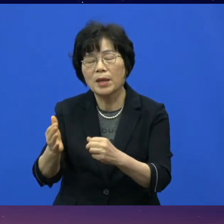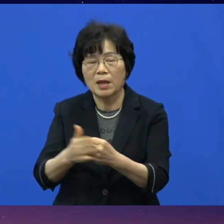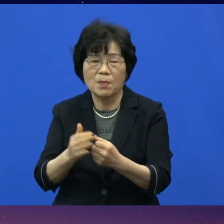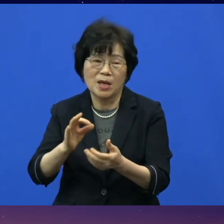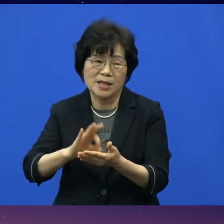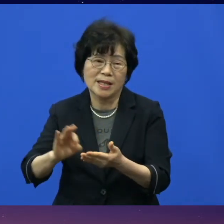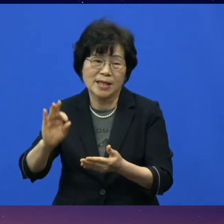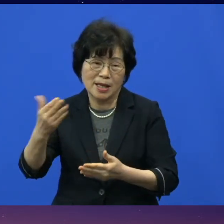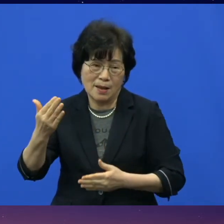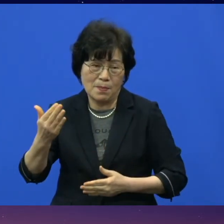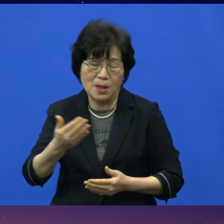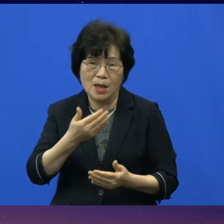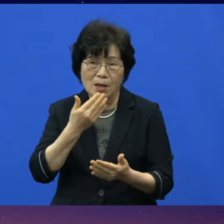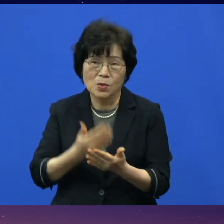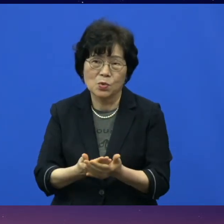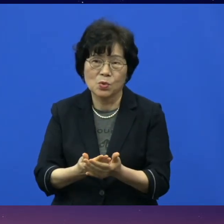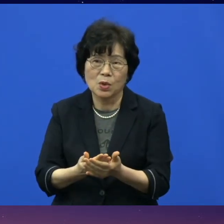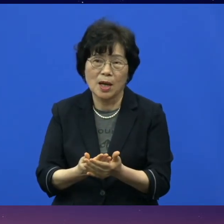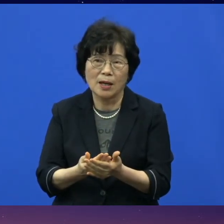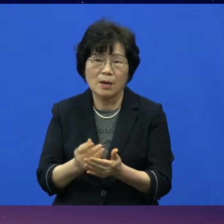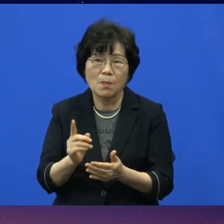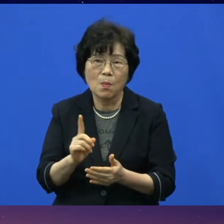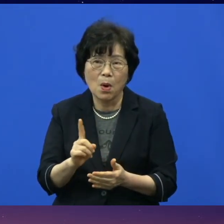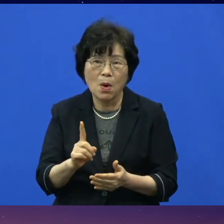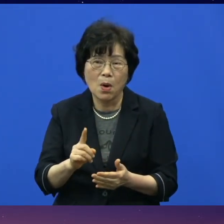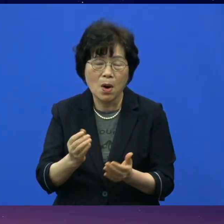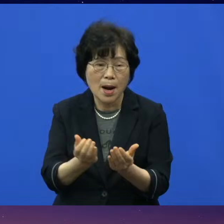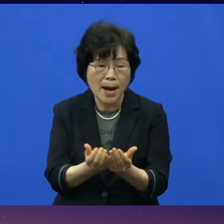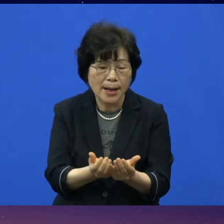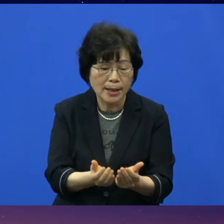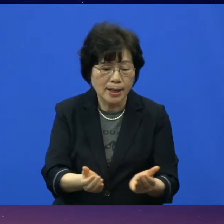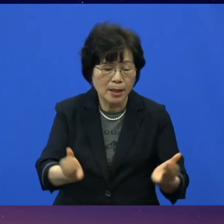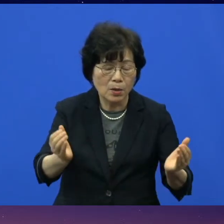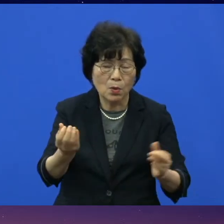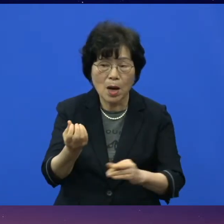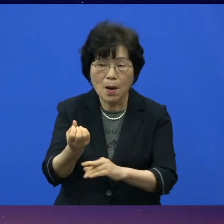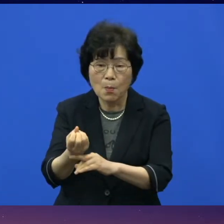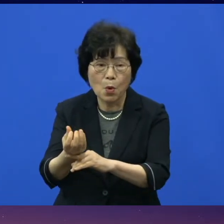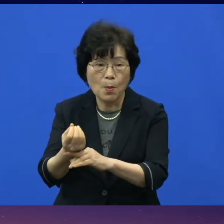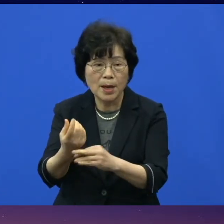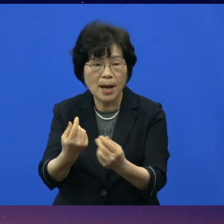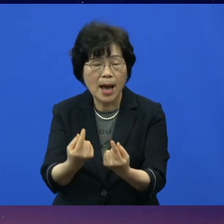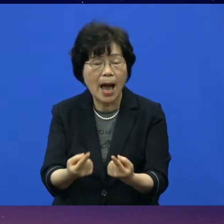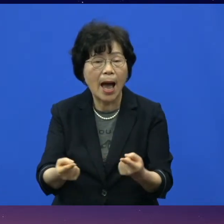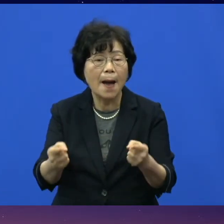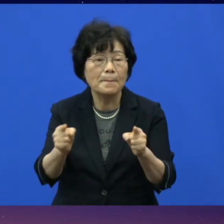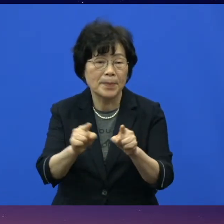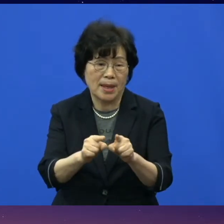여러분, 여기서 매우 중요한 논리는 뭐냐? 그릇과 보배는 함께 존재한다는 거예요.